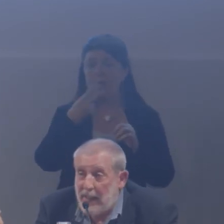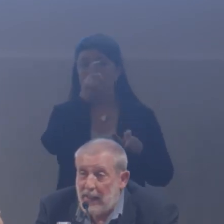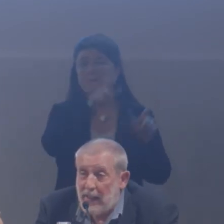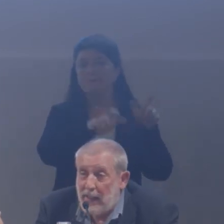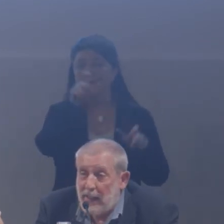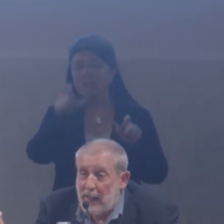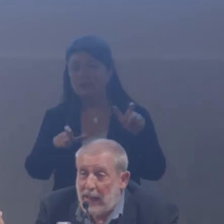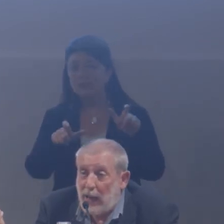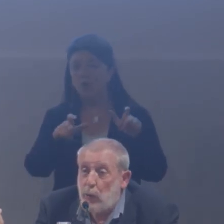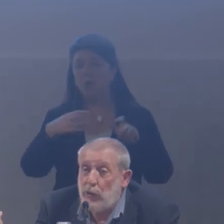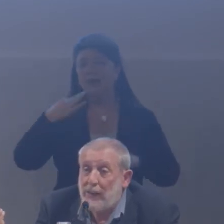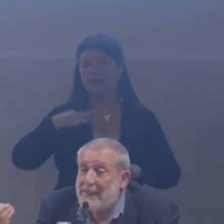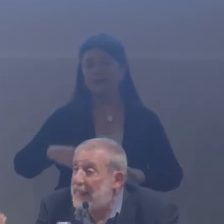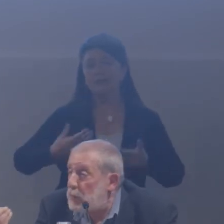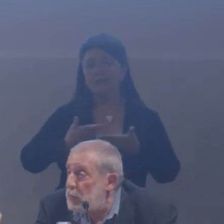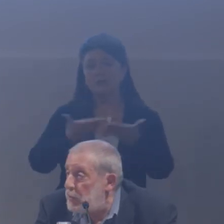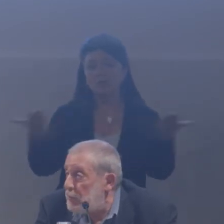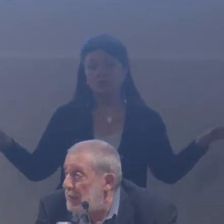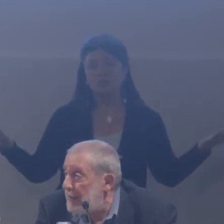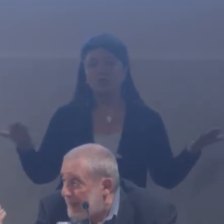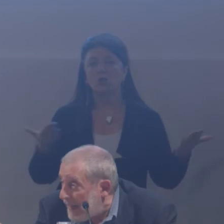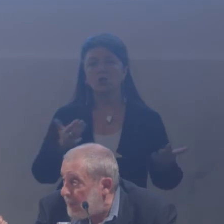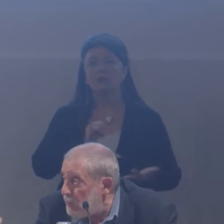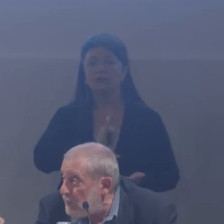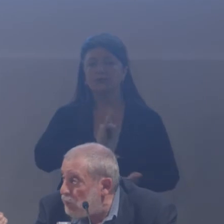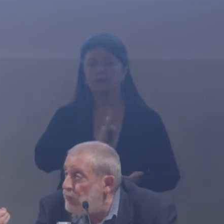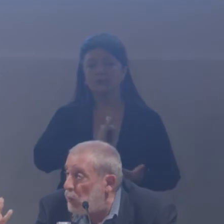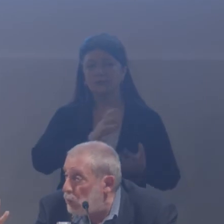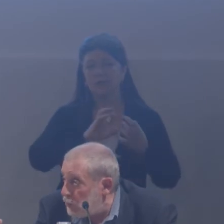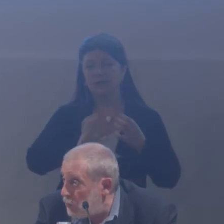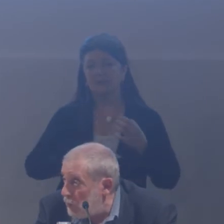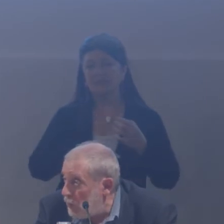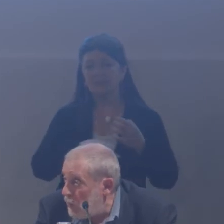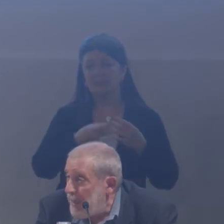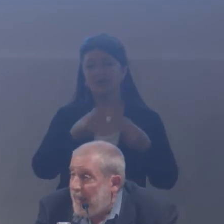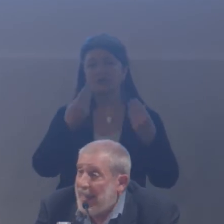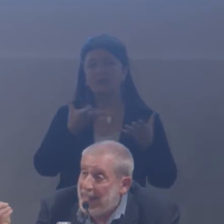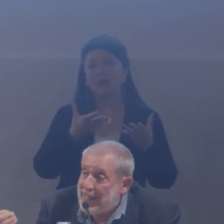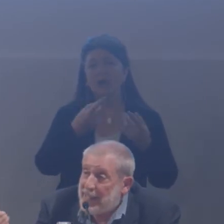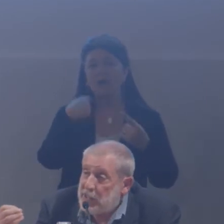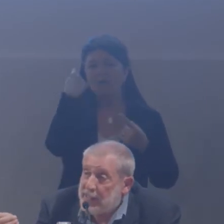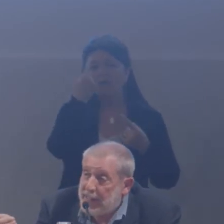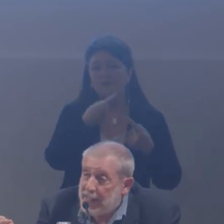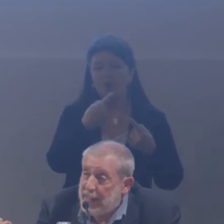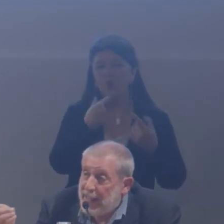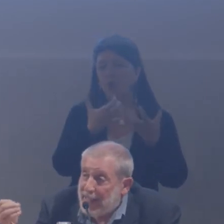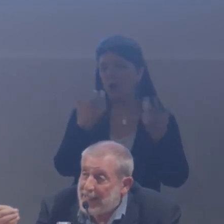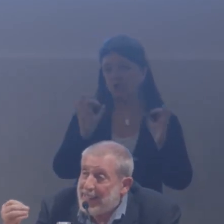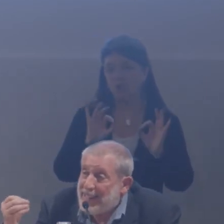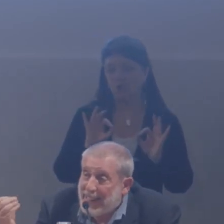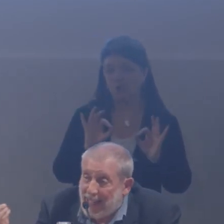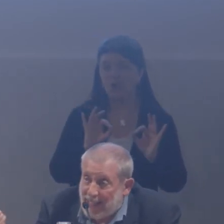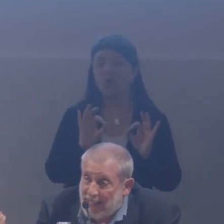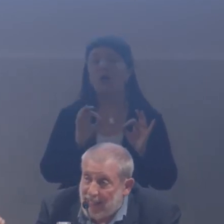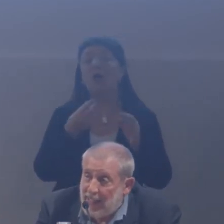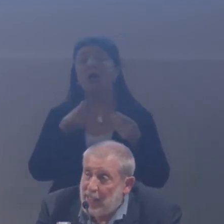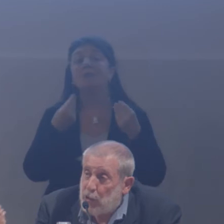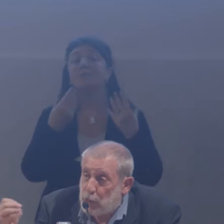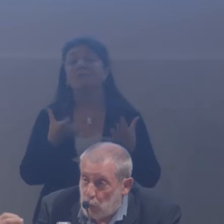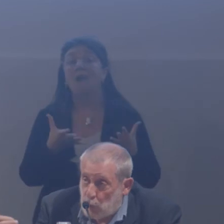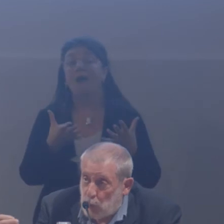a cui non è stato possibile dare un volto è decidere e